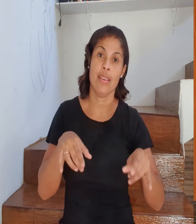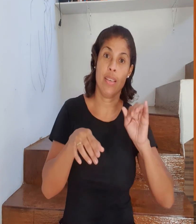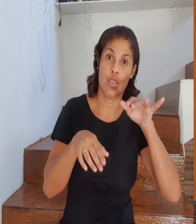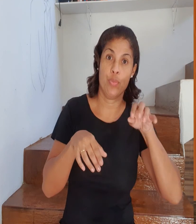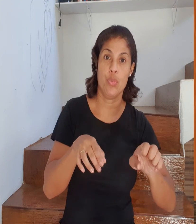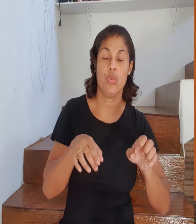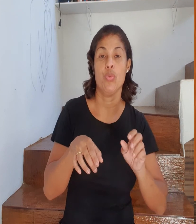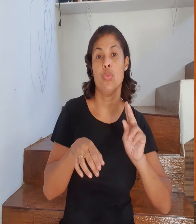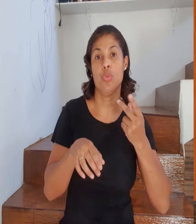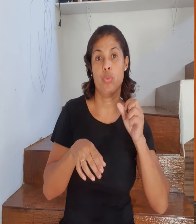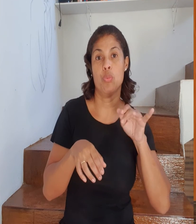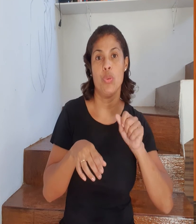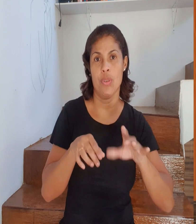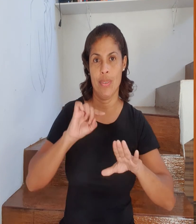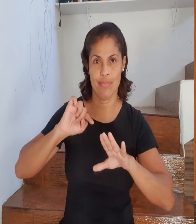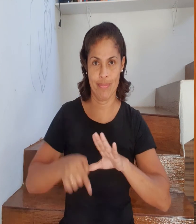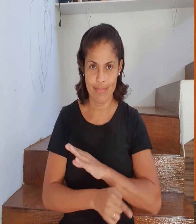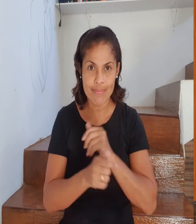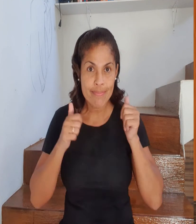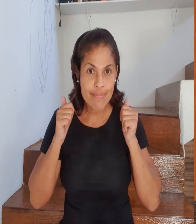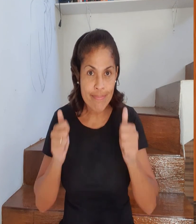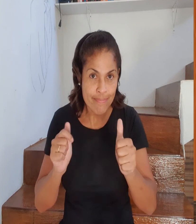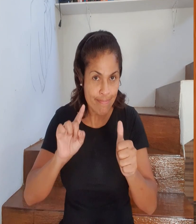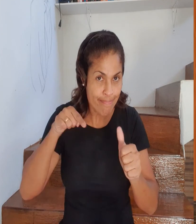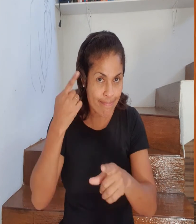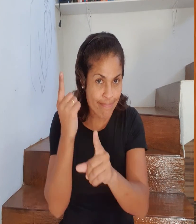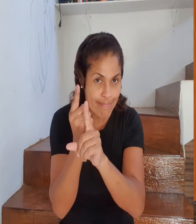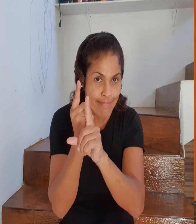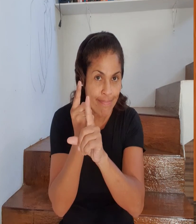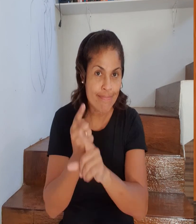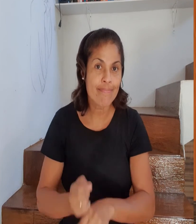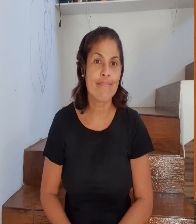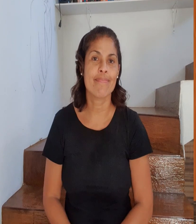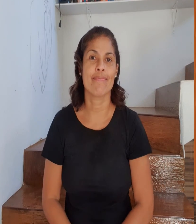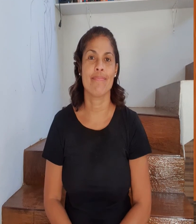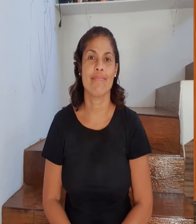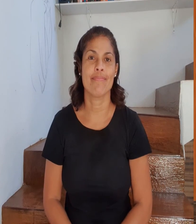resposta imune humoral de forma mais aprofundada. Vejo vocês lá.